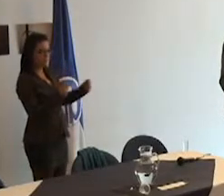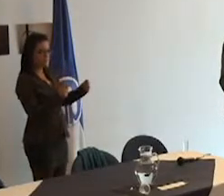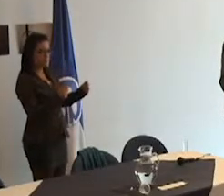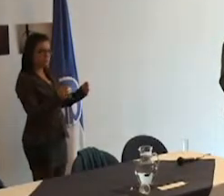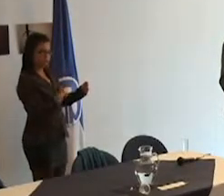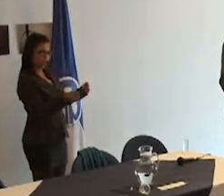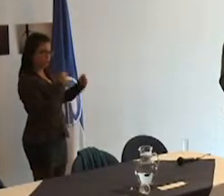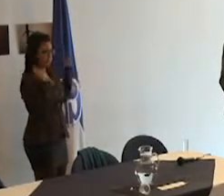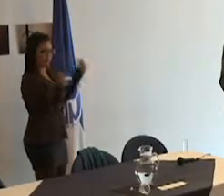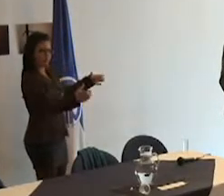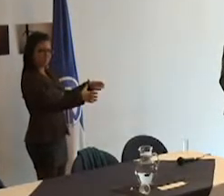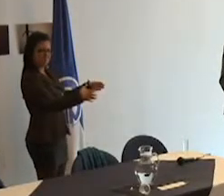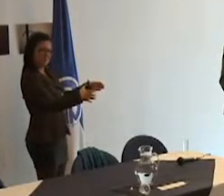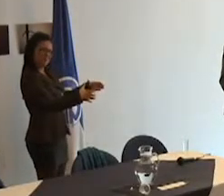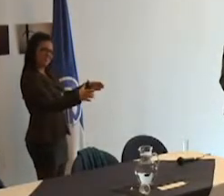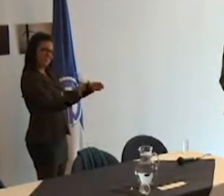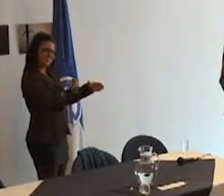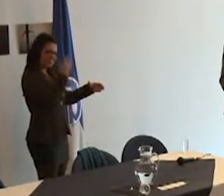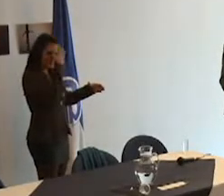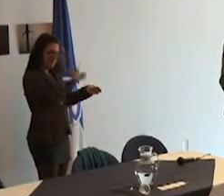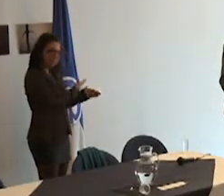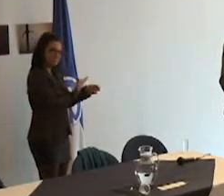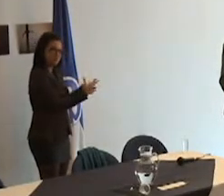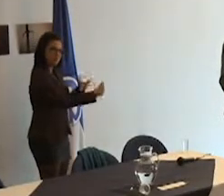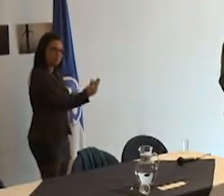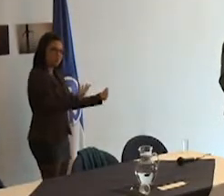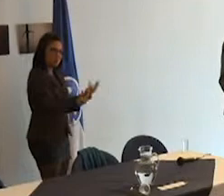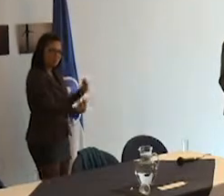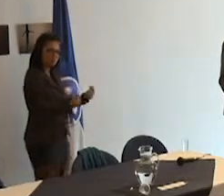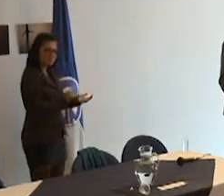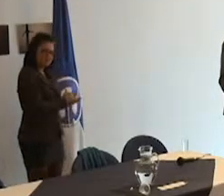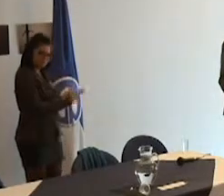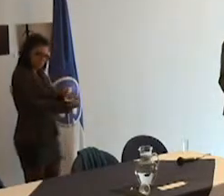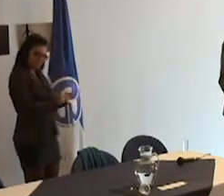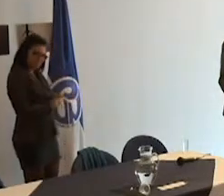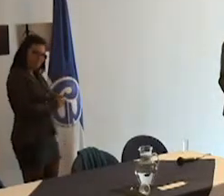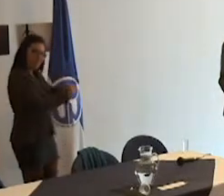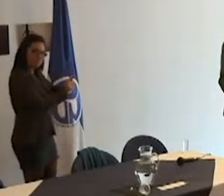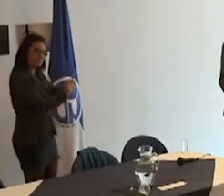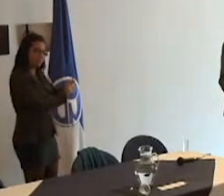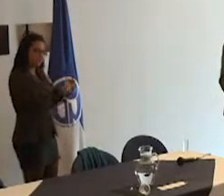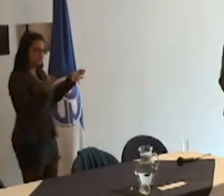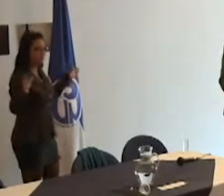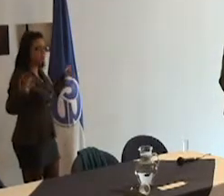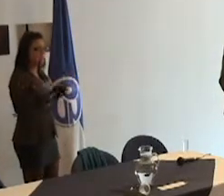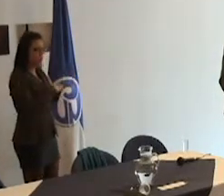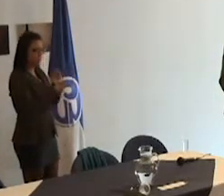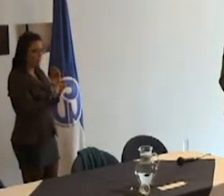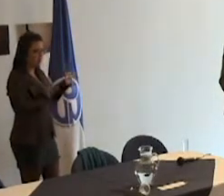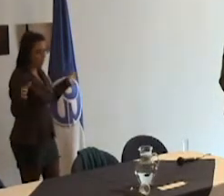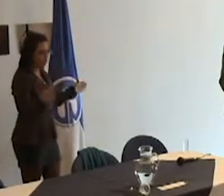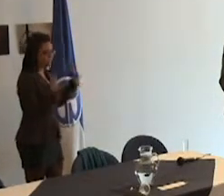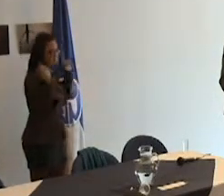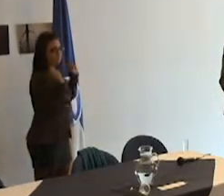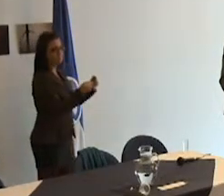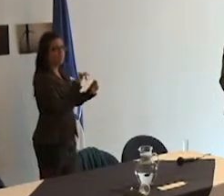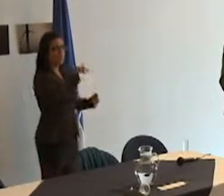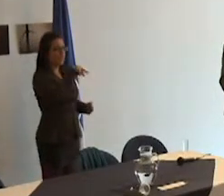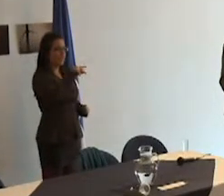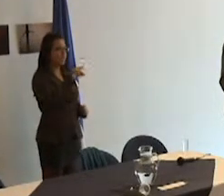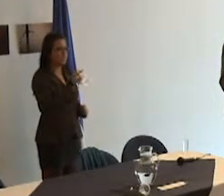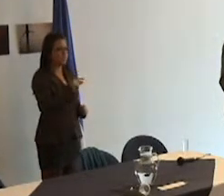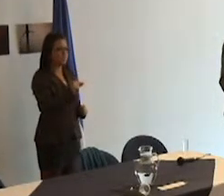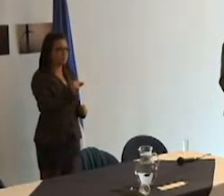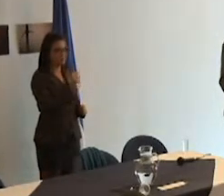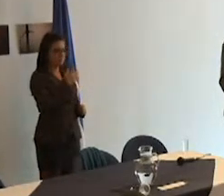sus diferencias en una misma condición racial, sino que los caracterizaba desde una serie de